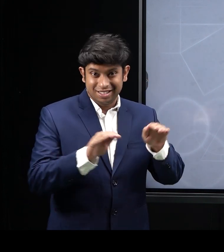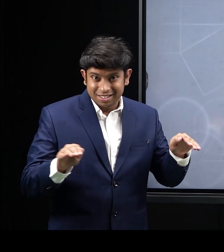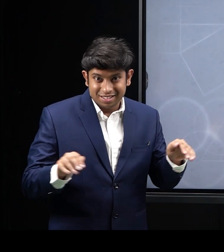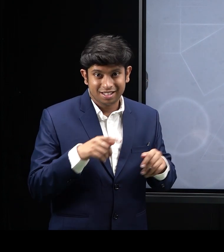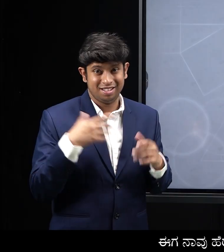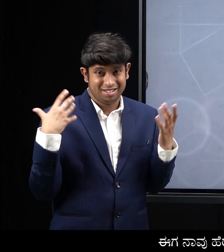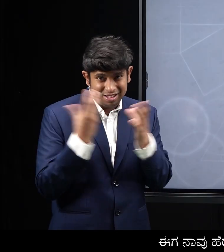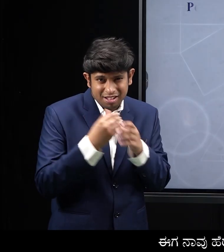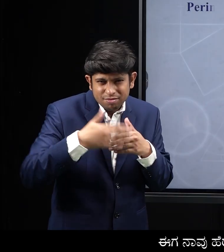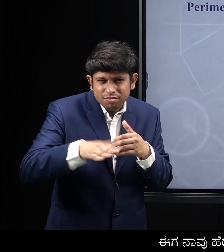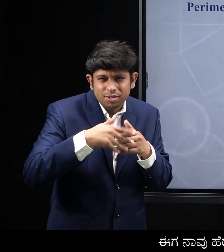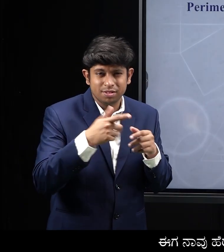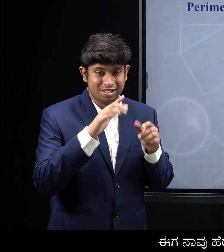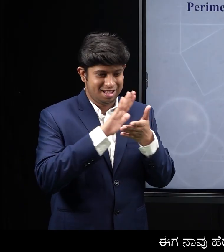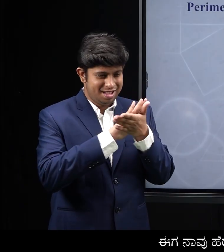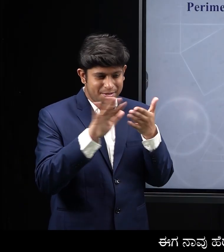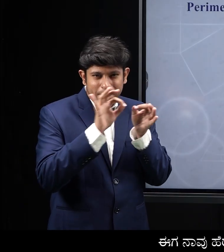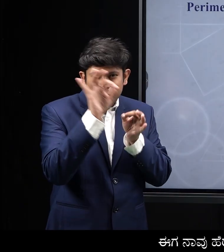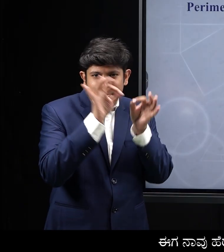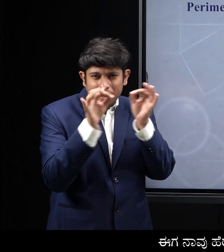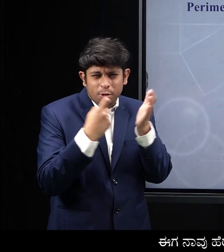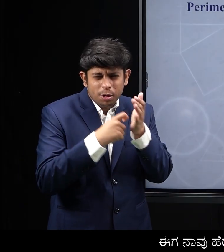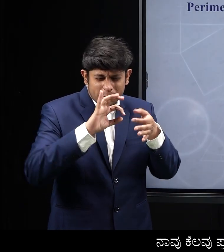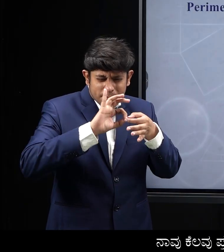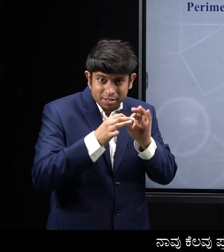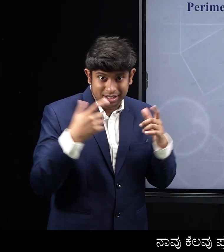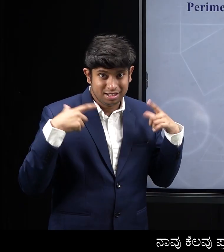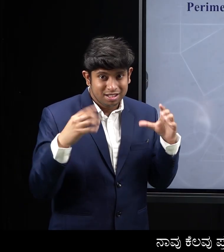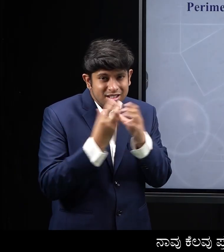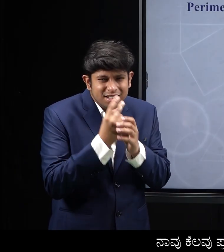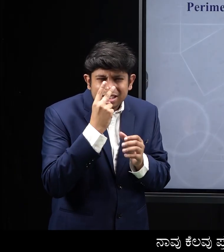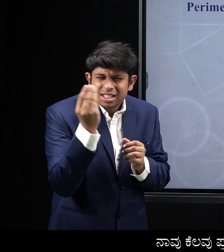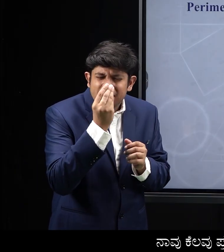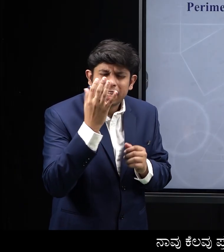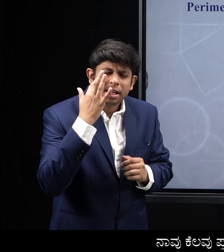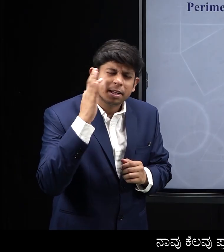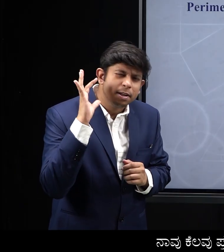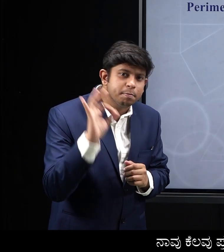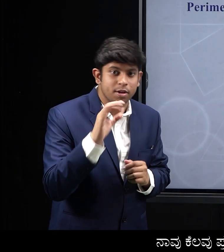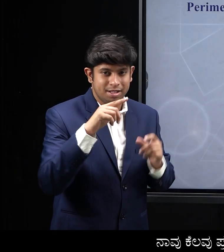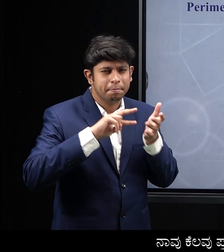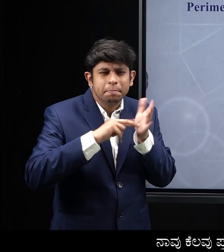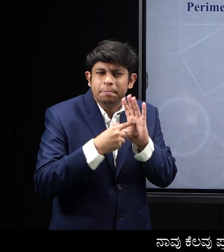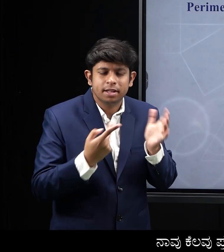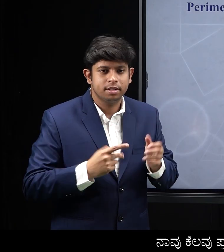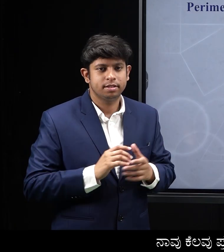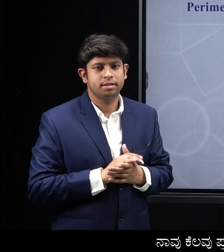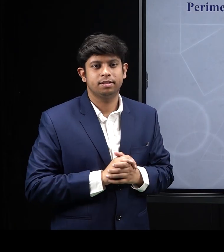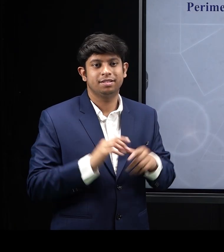ಮಕ್ಕಳು. ಈಗ ನಾವು ಹೆರಾನ್ಗಳ ಸೂತ್ರಕ್ಕೆ ಹೋಗುವ ಮೊದಲು ನಾವು ಕೆಲವು ಪ್ರಮುಖ ವ್ಯಾಖ್ಯಾನಗಳನ್ನು ನೋಡೋಣ.